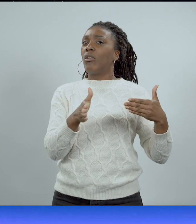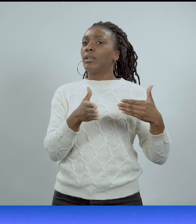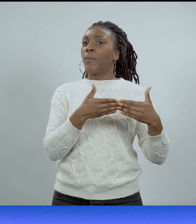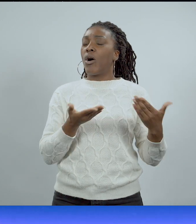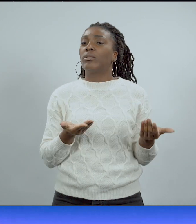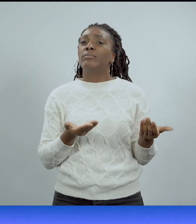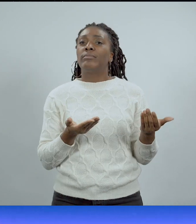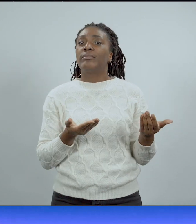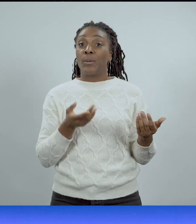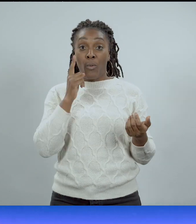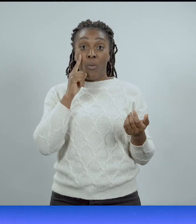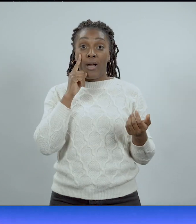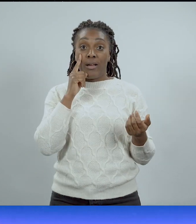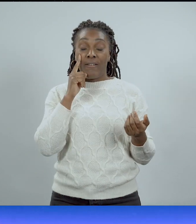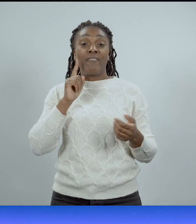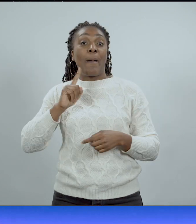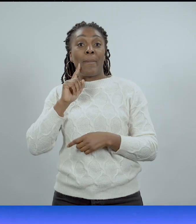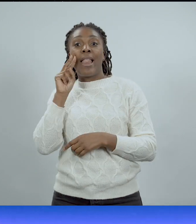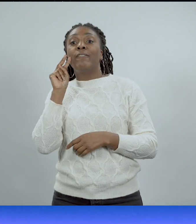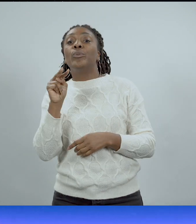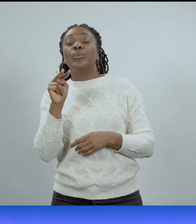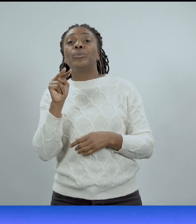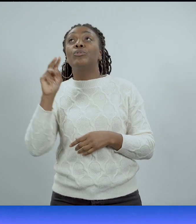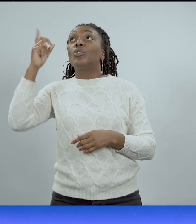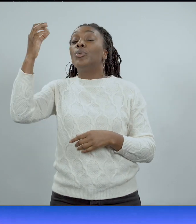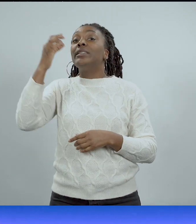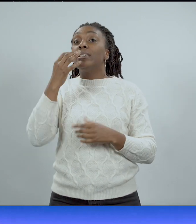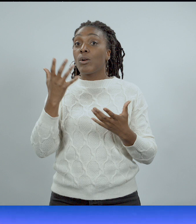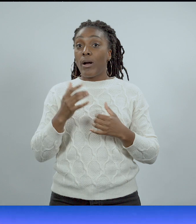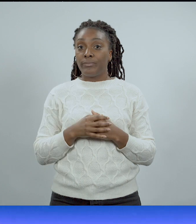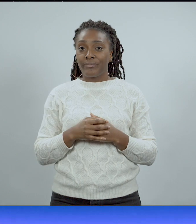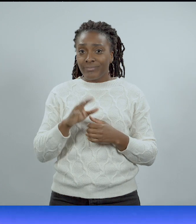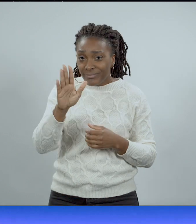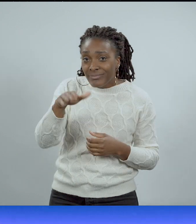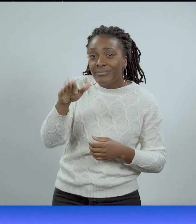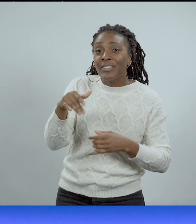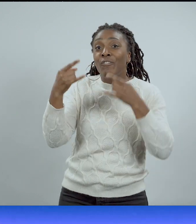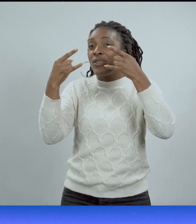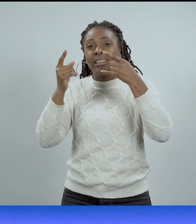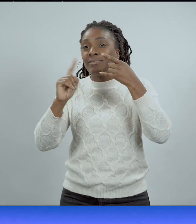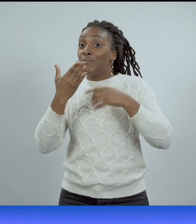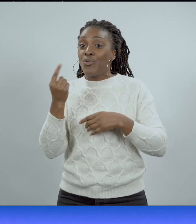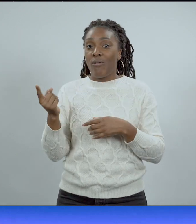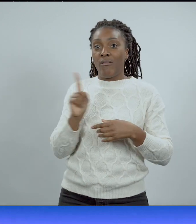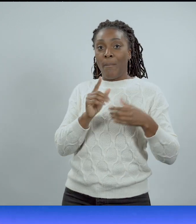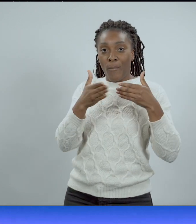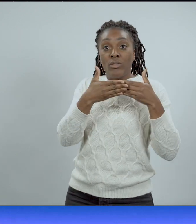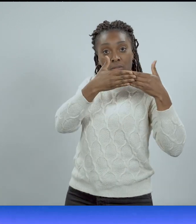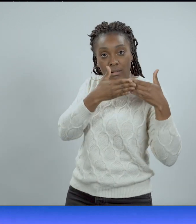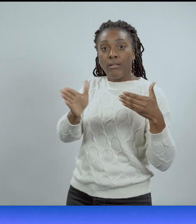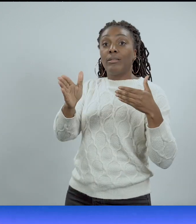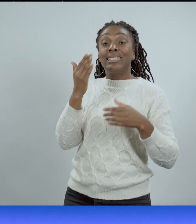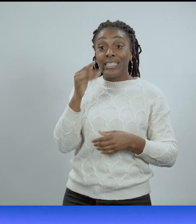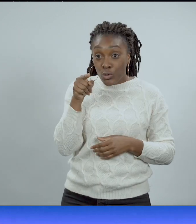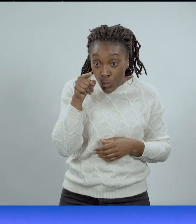d'entrée? Parce qu'elle a vu, Dieu était en train de lui dire que si elle ouvre la porte d'entrée,